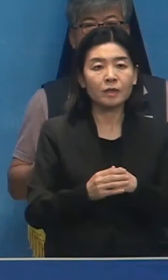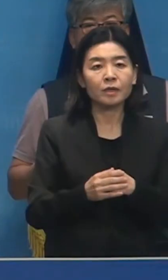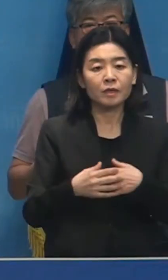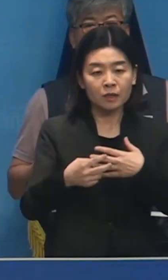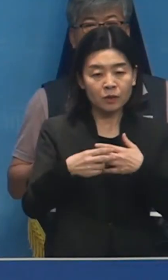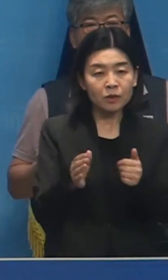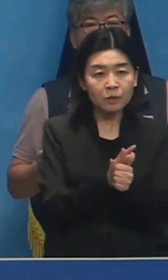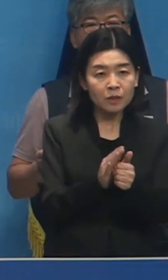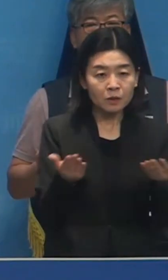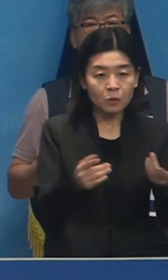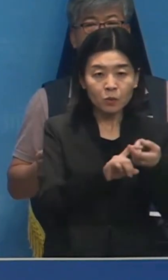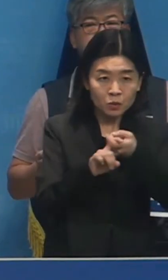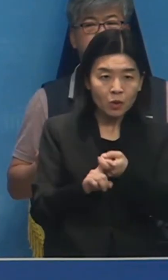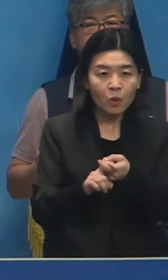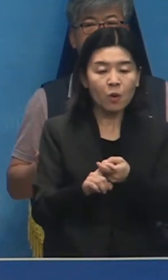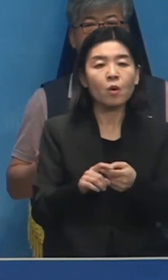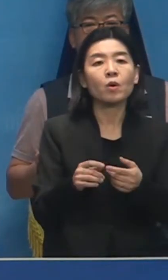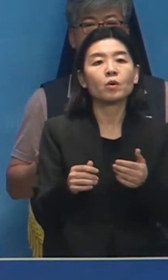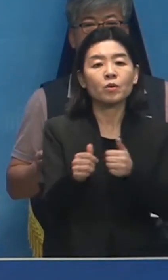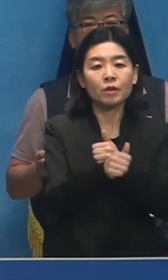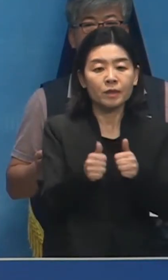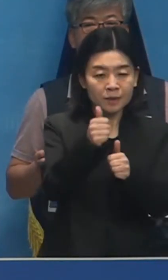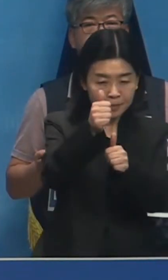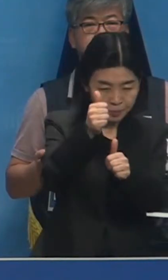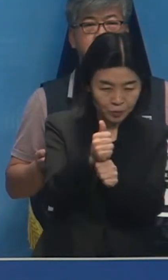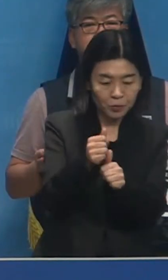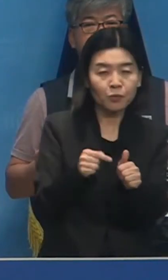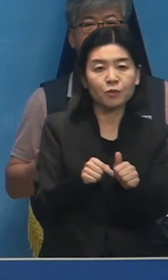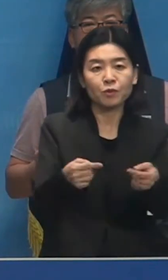의료서비스노조 이정현 수석부위원장님 참석하였습니다.